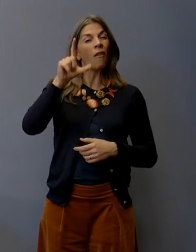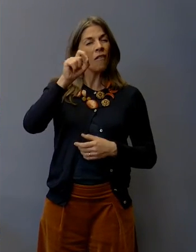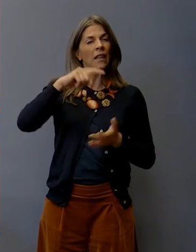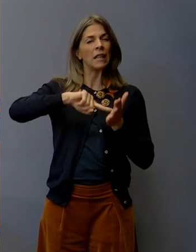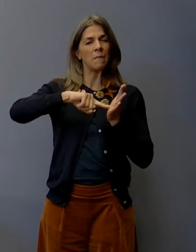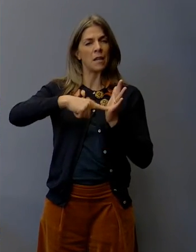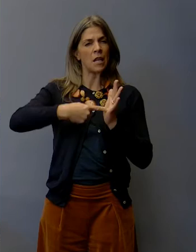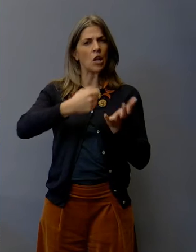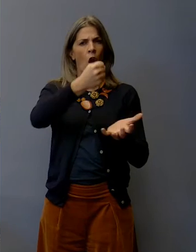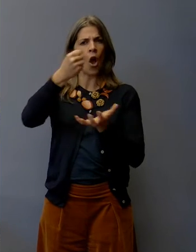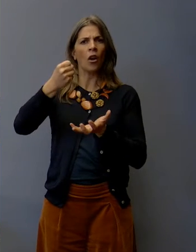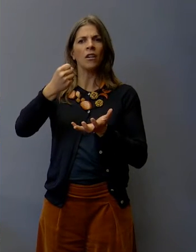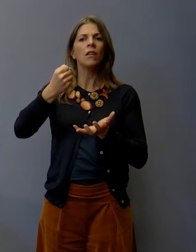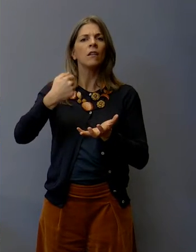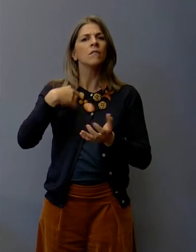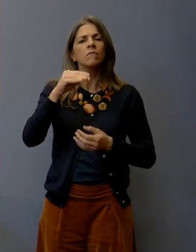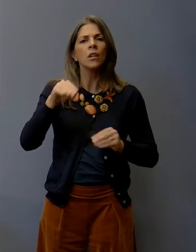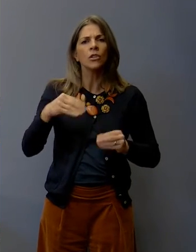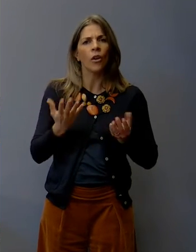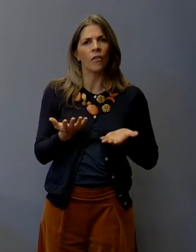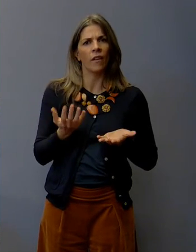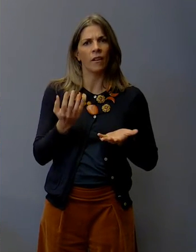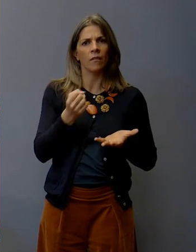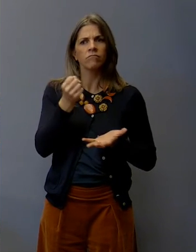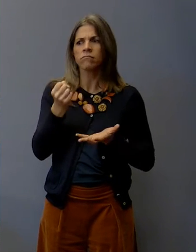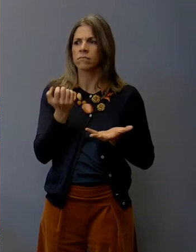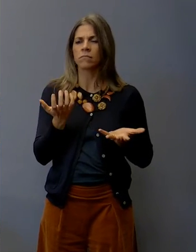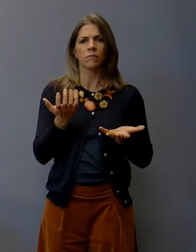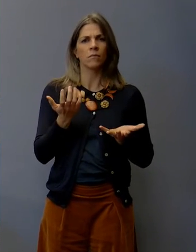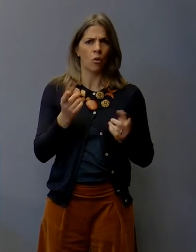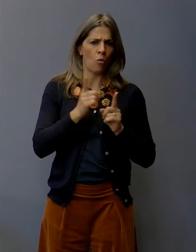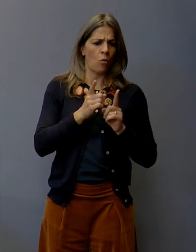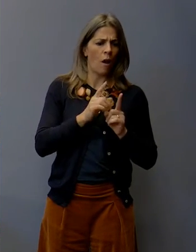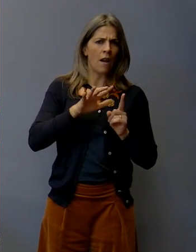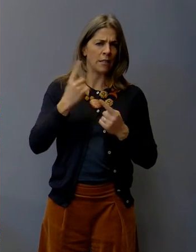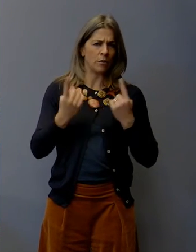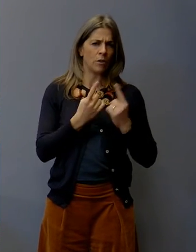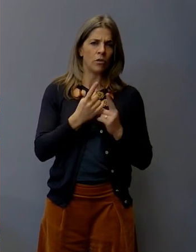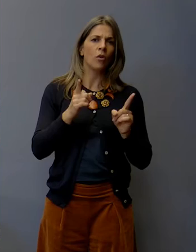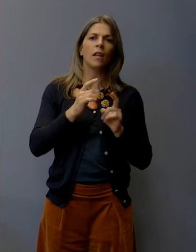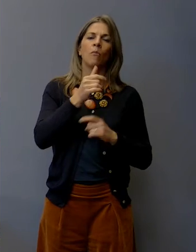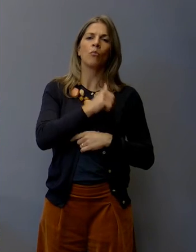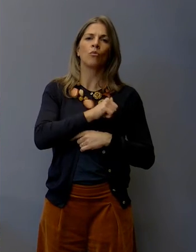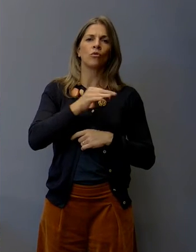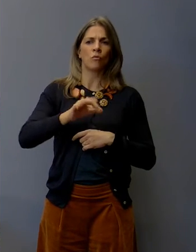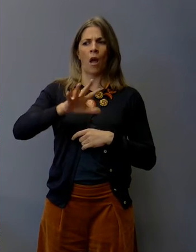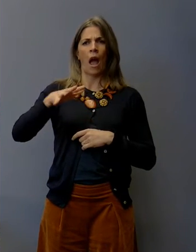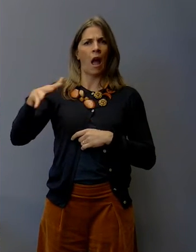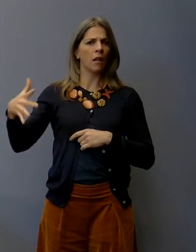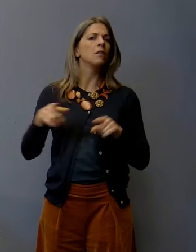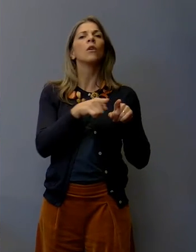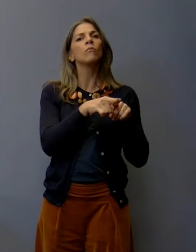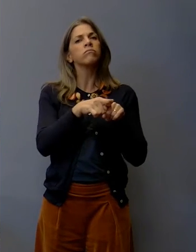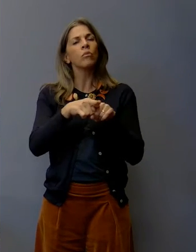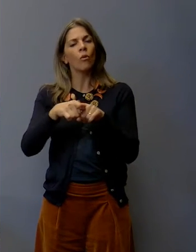dove sono e anche così anche gli altri gli altri gli altri municipi sostanzialmente siamo dinanzi ad una